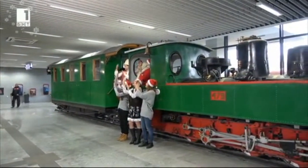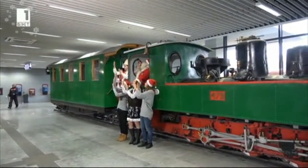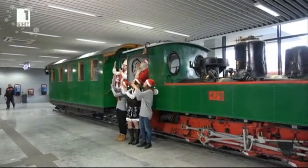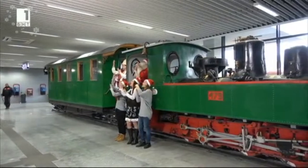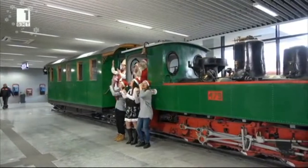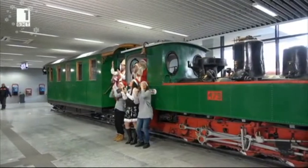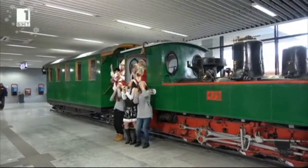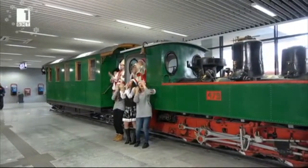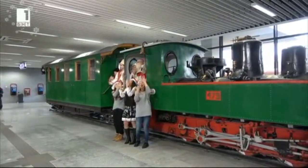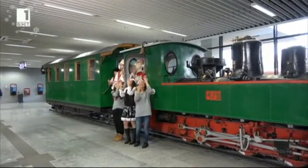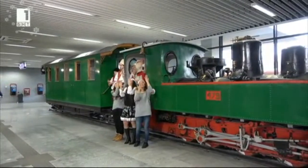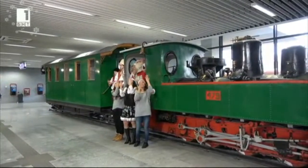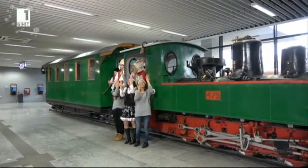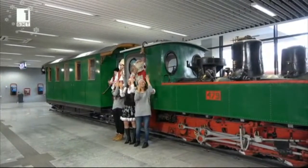Господи, Господи,